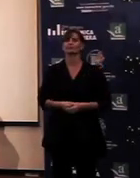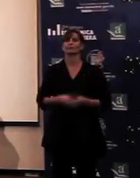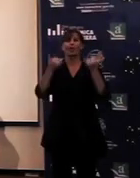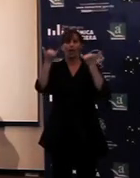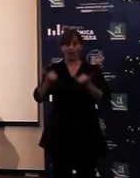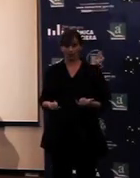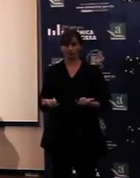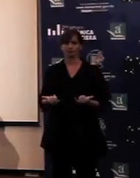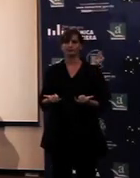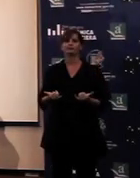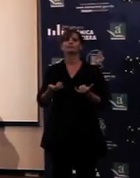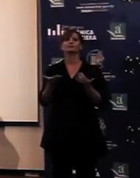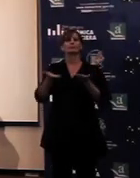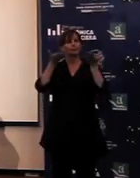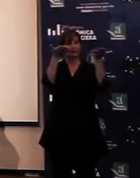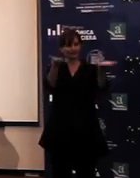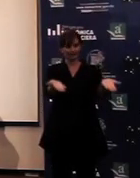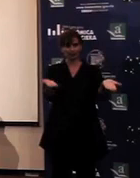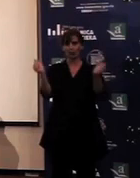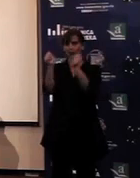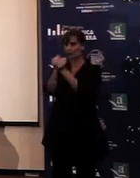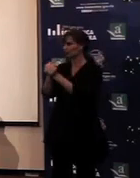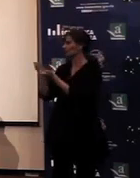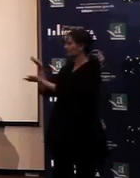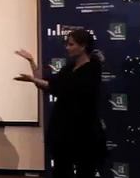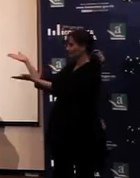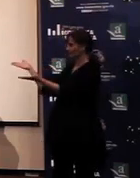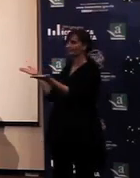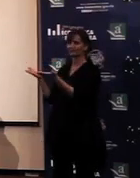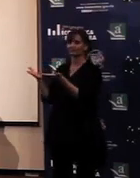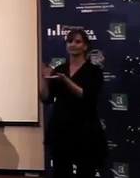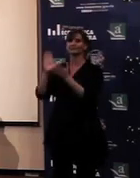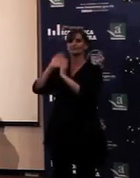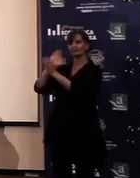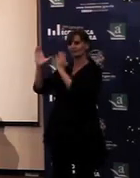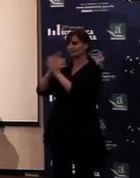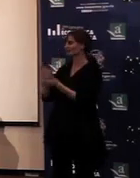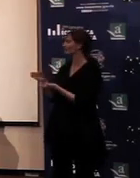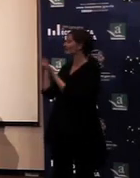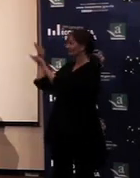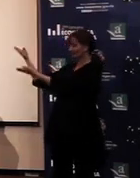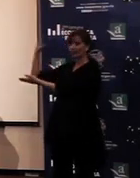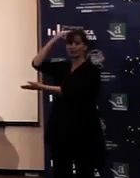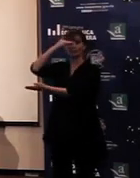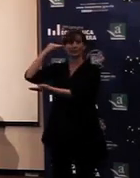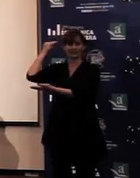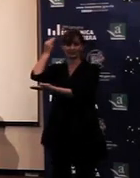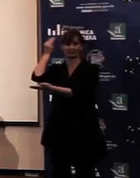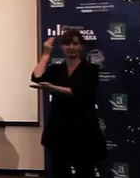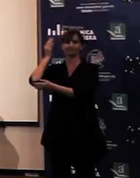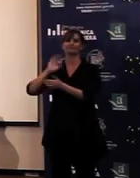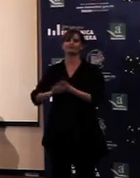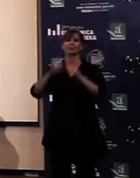presentar aquí hoy junto a estos panelistas. La señora Mirna Brugal de Hanna, ella